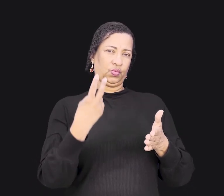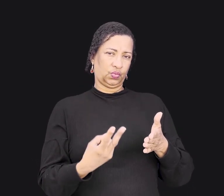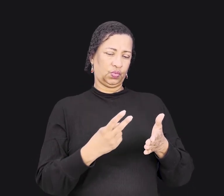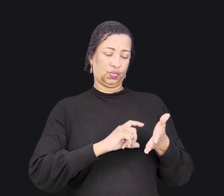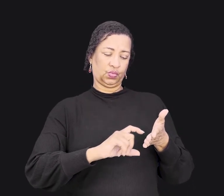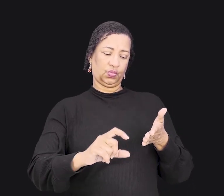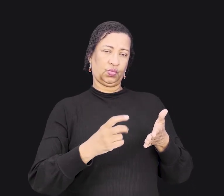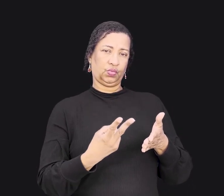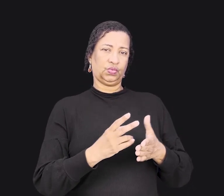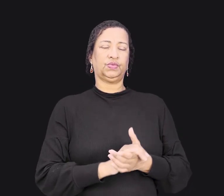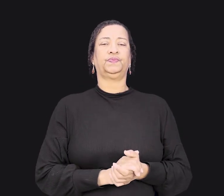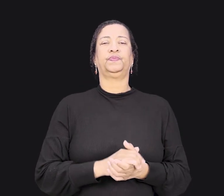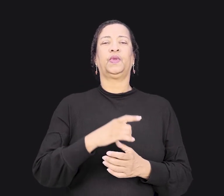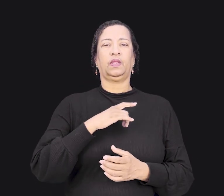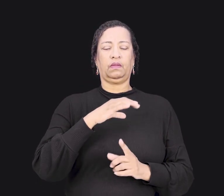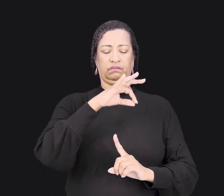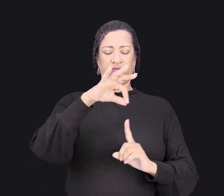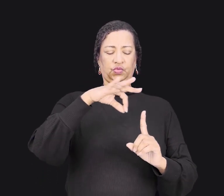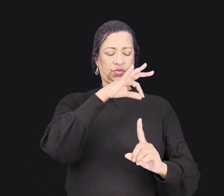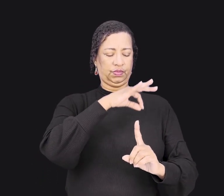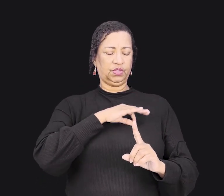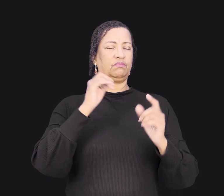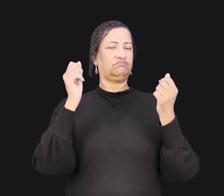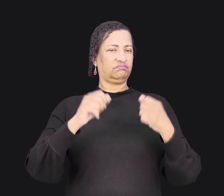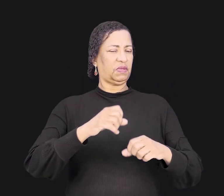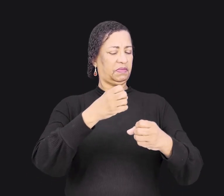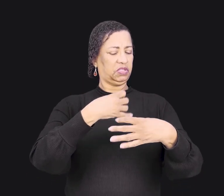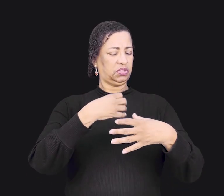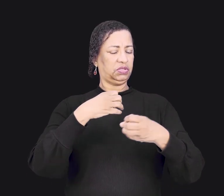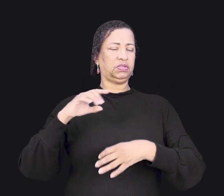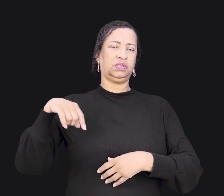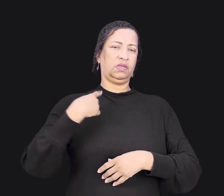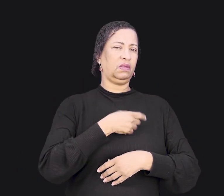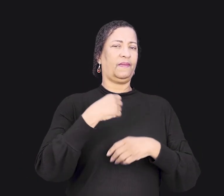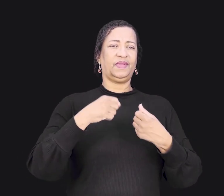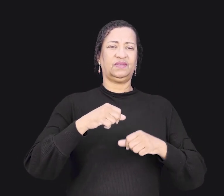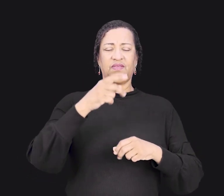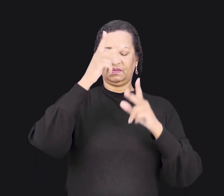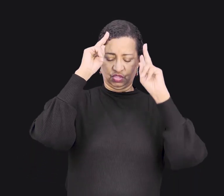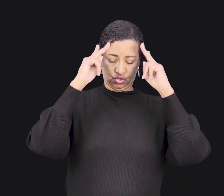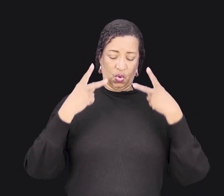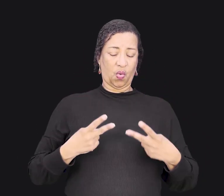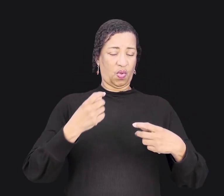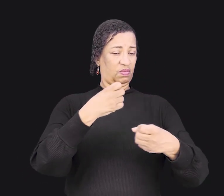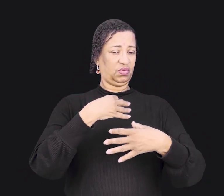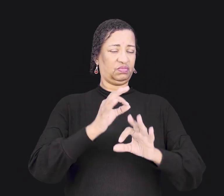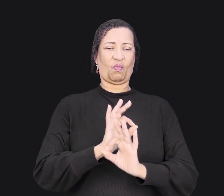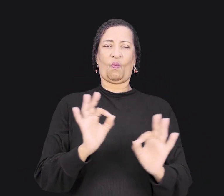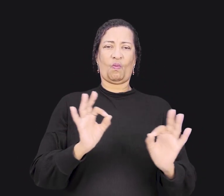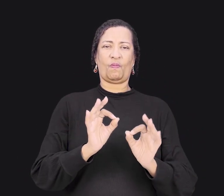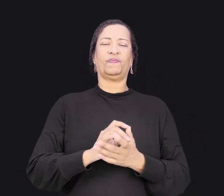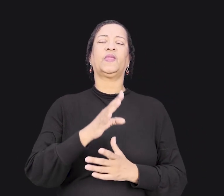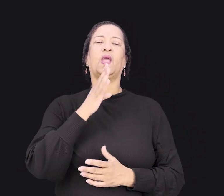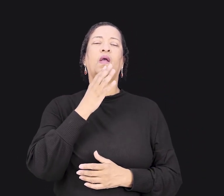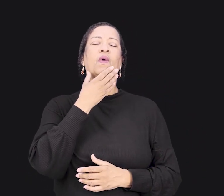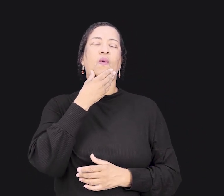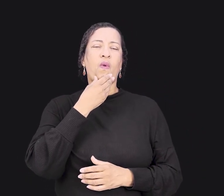corações que é capaz de nos ensinar. Por isso não precisamos de ensino humano. Conheço um homem que ficou preso num país estrangeiro dentro de